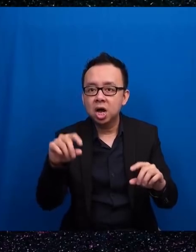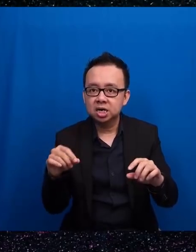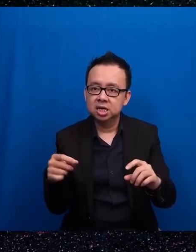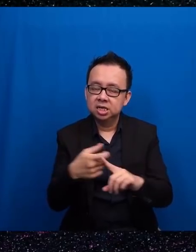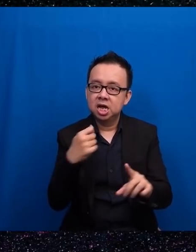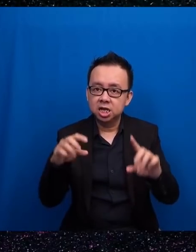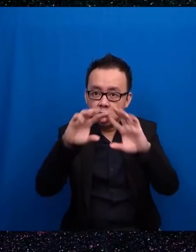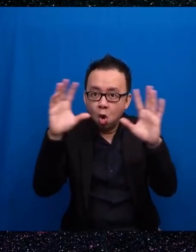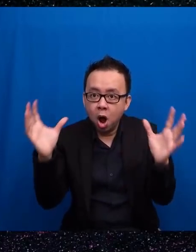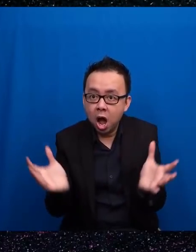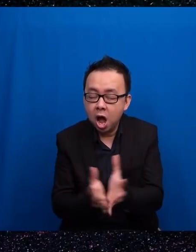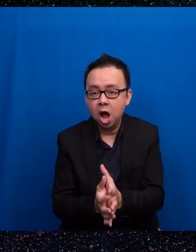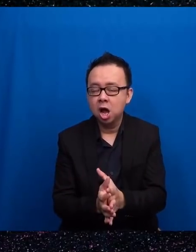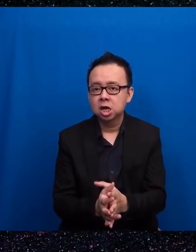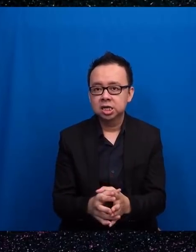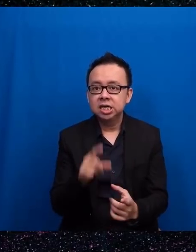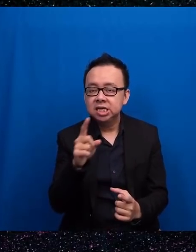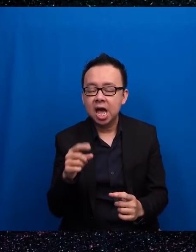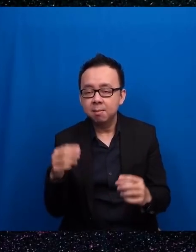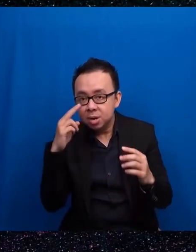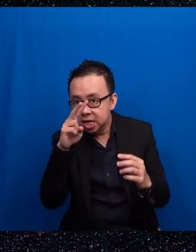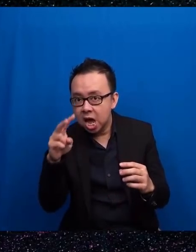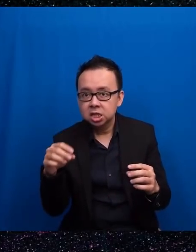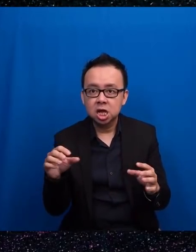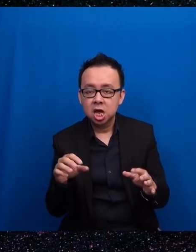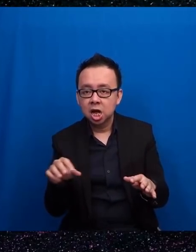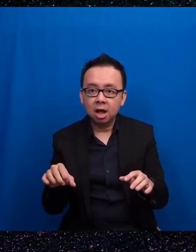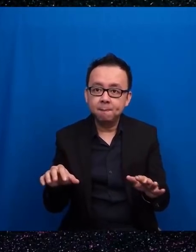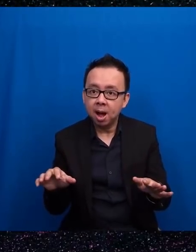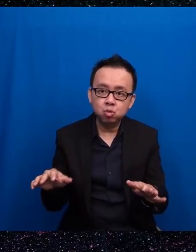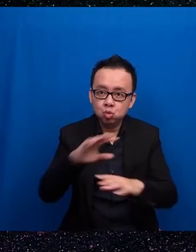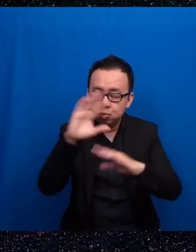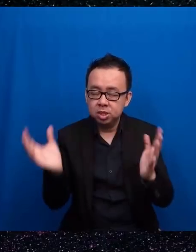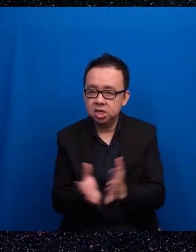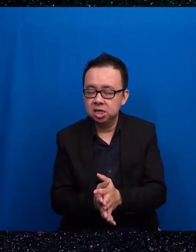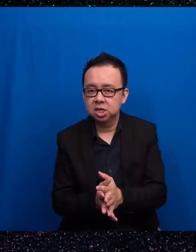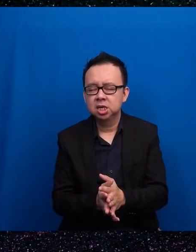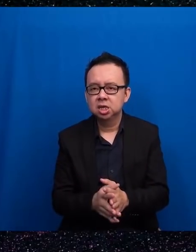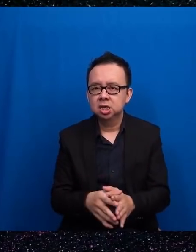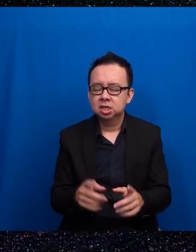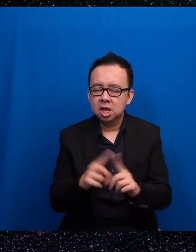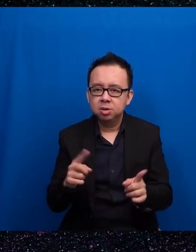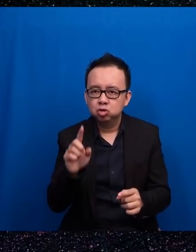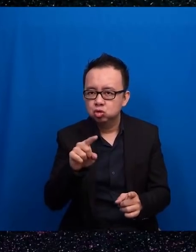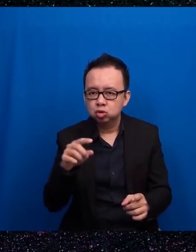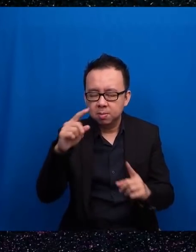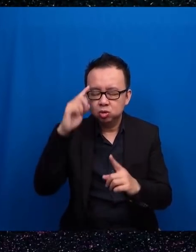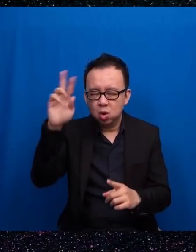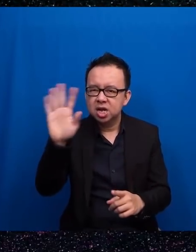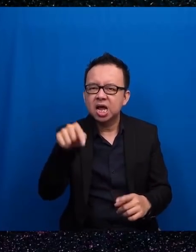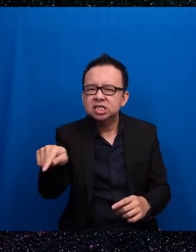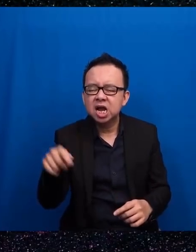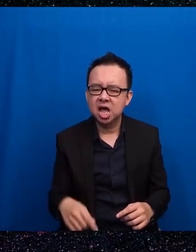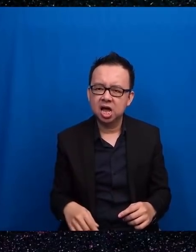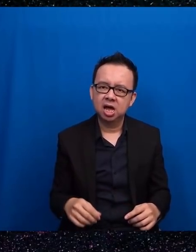lihat gempa bumi, Tuhan tidak ada di sana. Lihat suatu fenomena alam yang dahsyat, Tuhan juga tidak di situ.